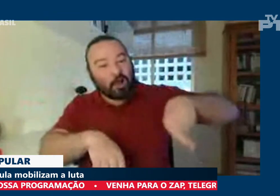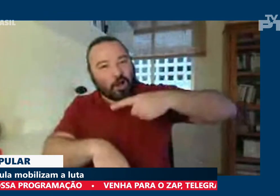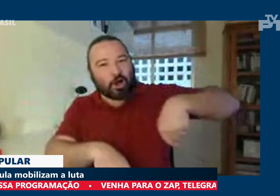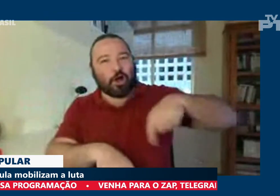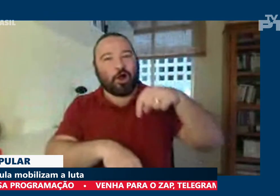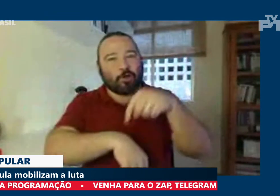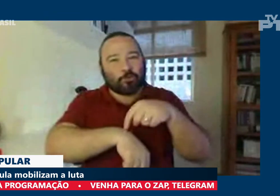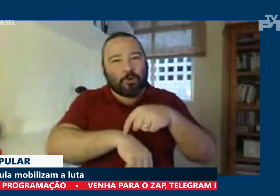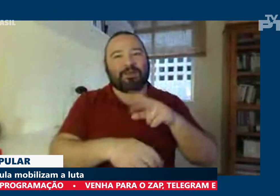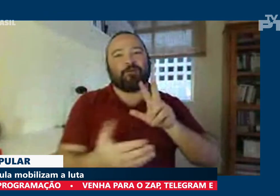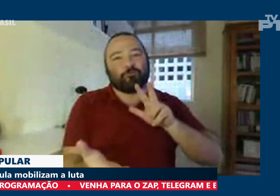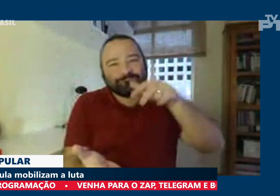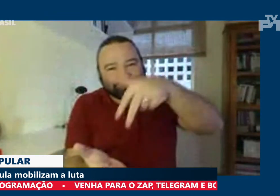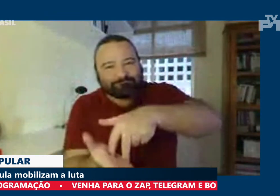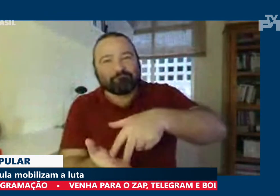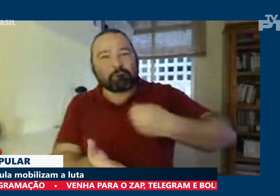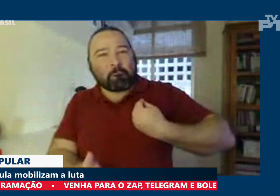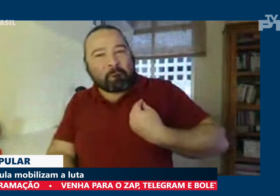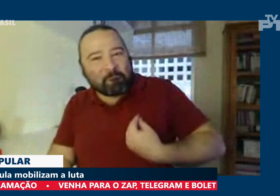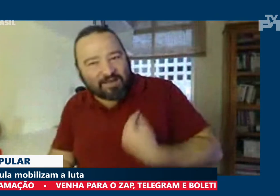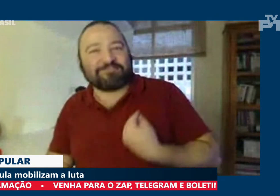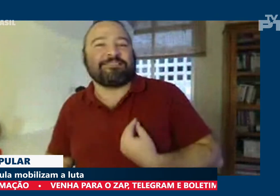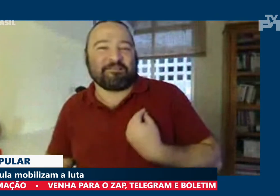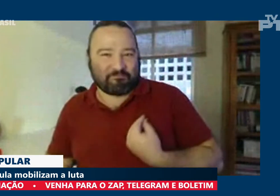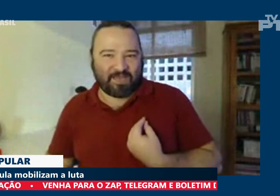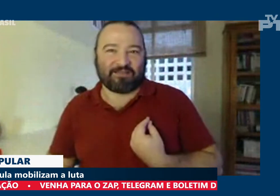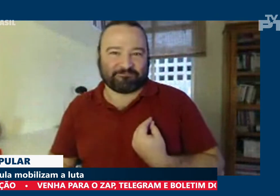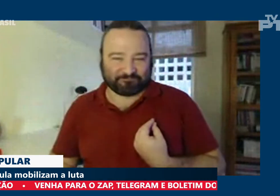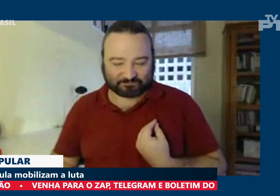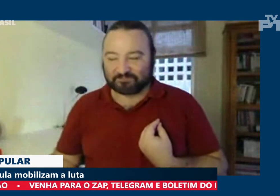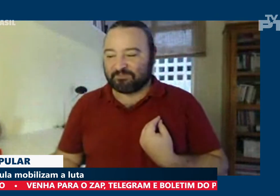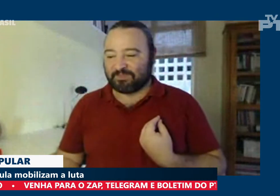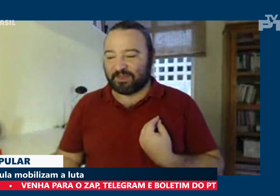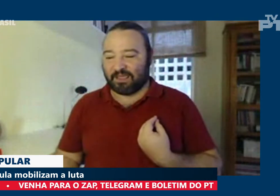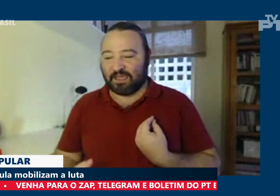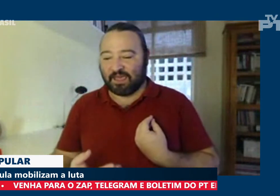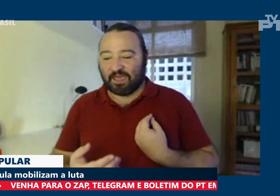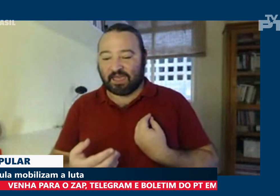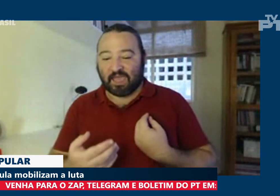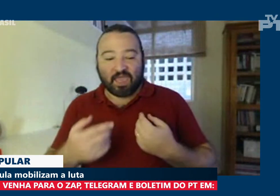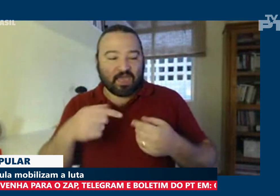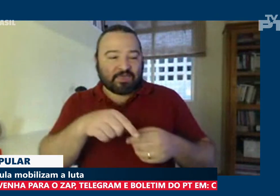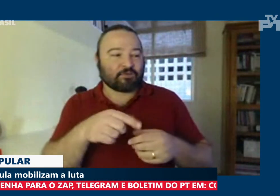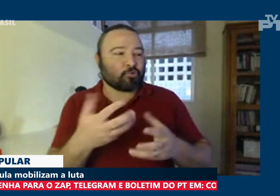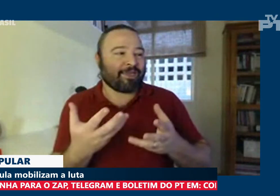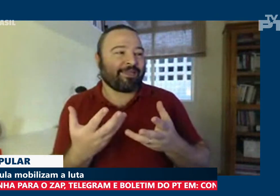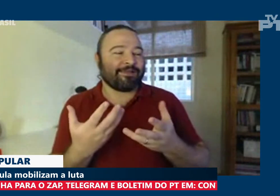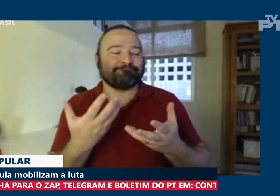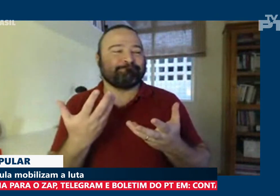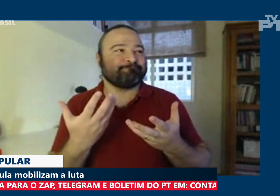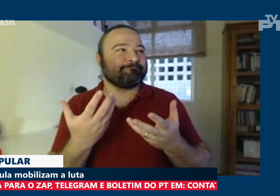de luta, nós precisamos dessa representatividade.